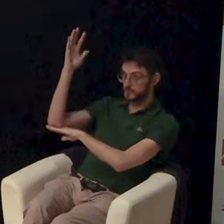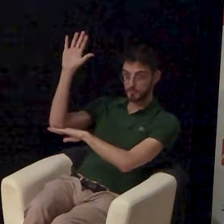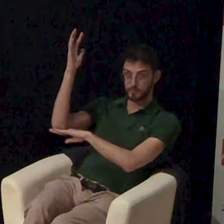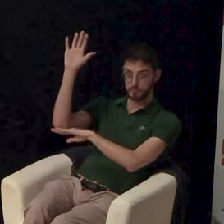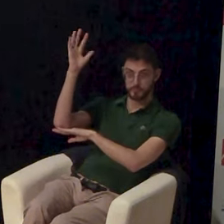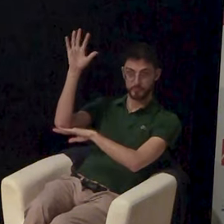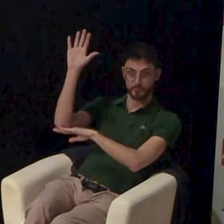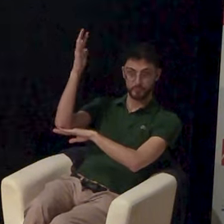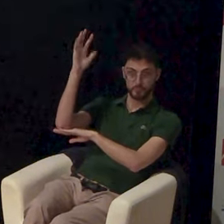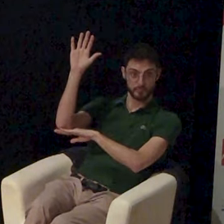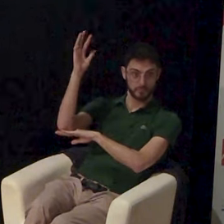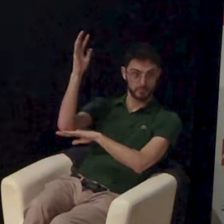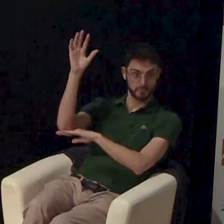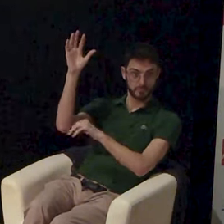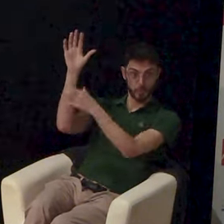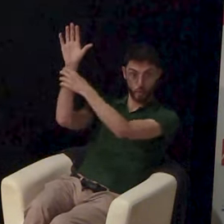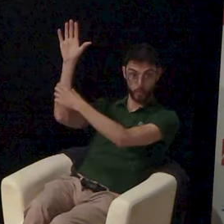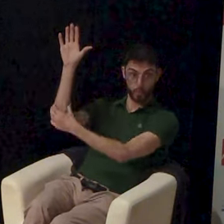arbre.